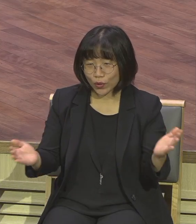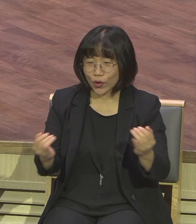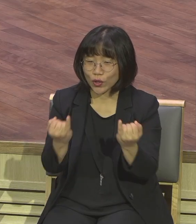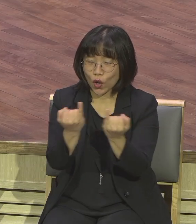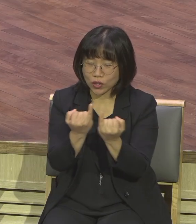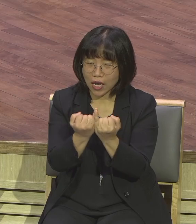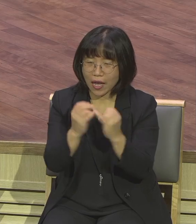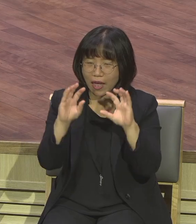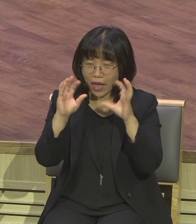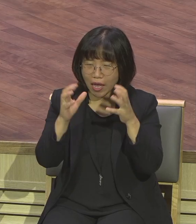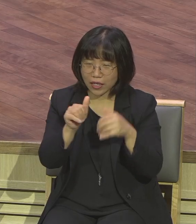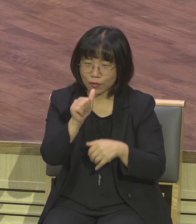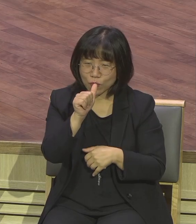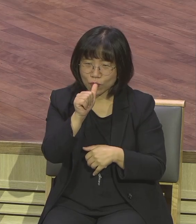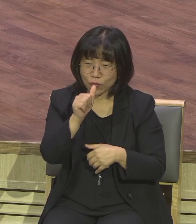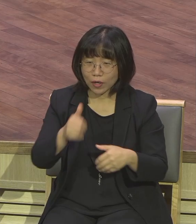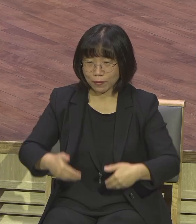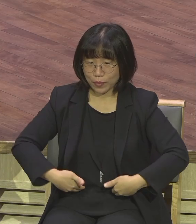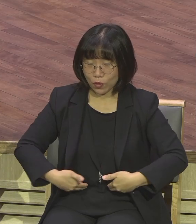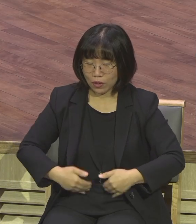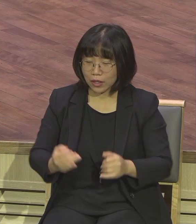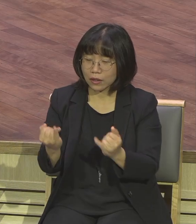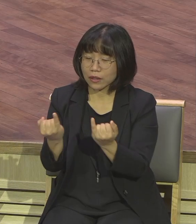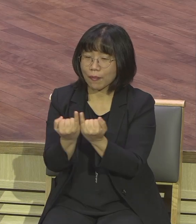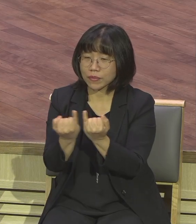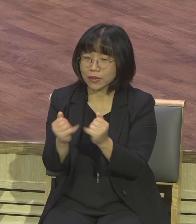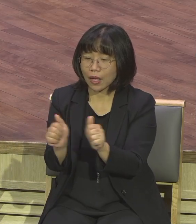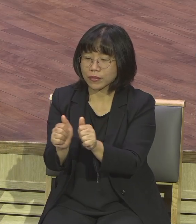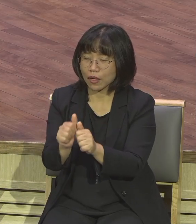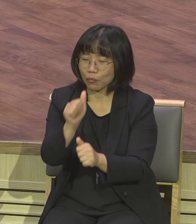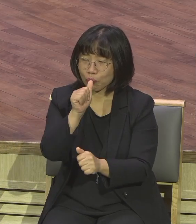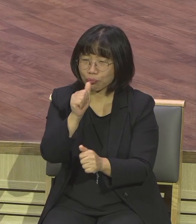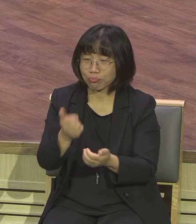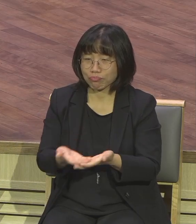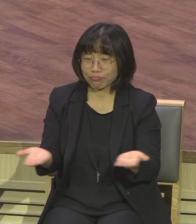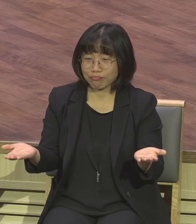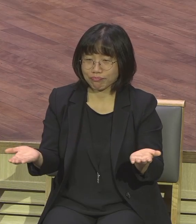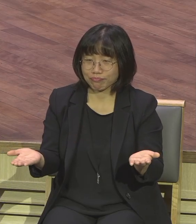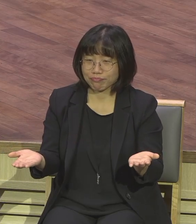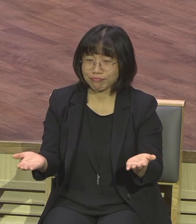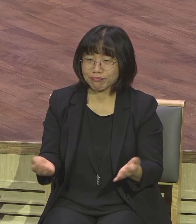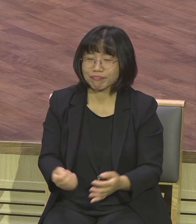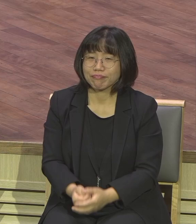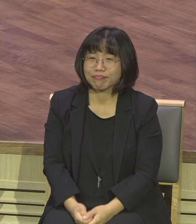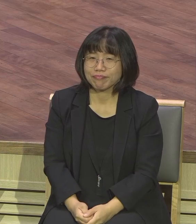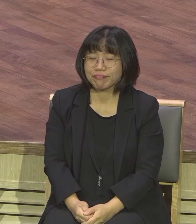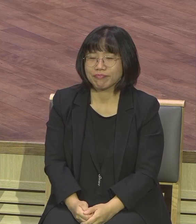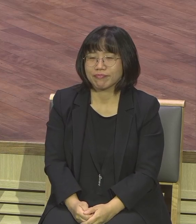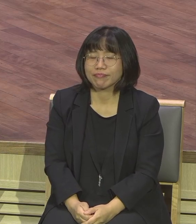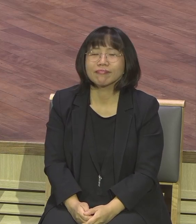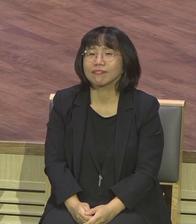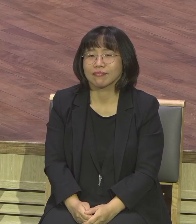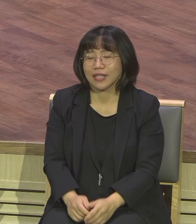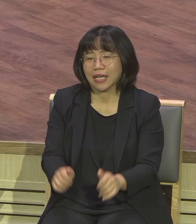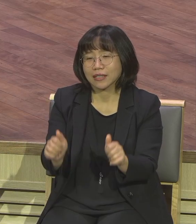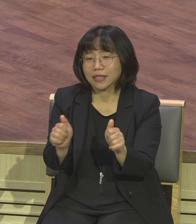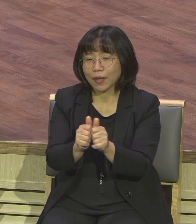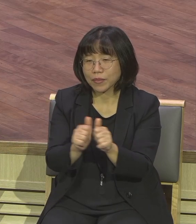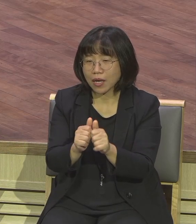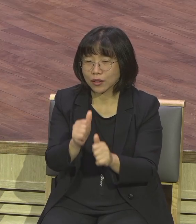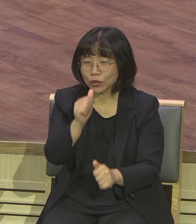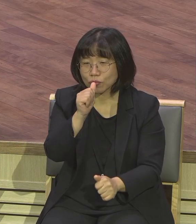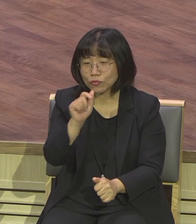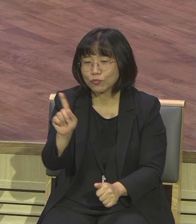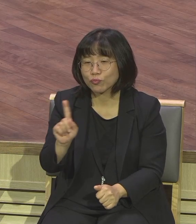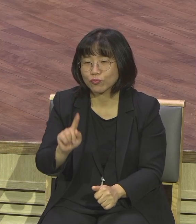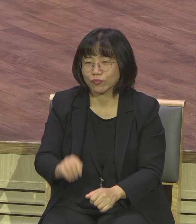여자는요 모유를 수유할 아주 중요한 역할하고 있어요. 그런데 무슨 남자는 젖꼭지 뭐 역할을